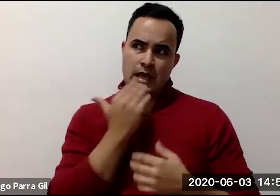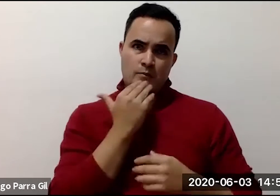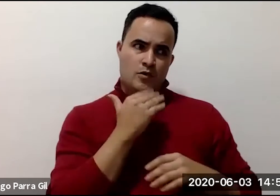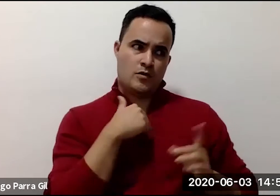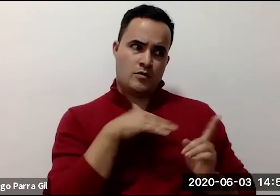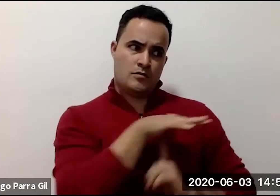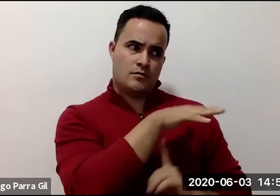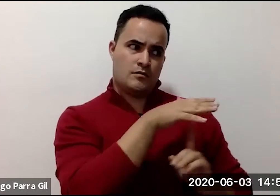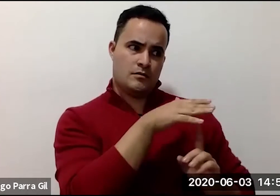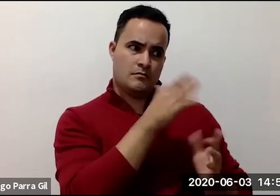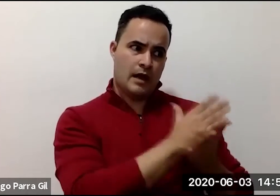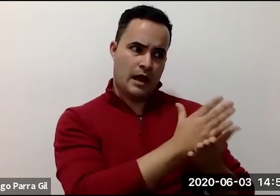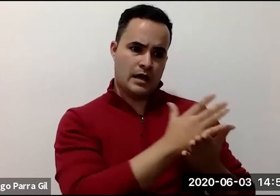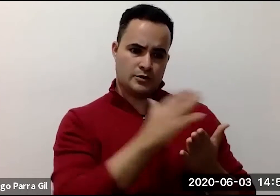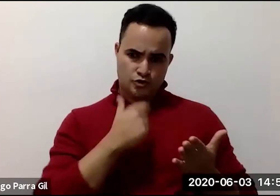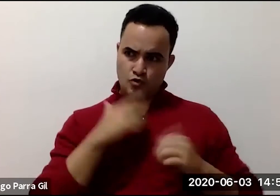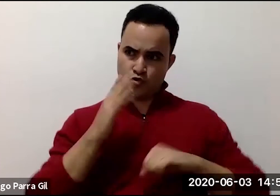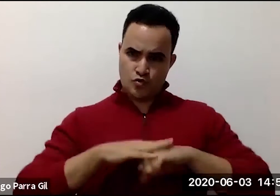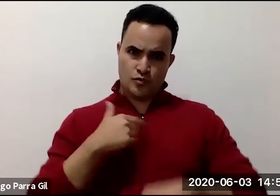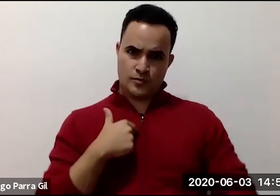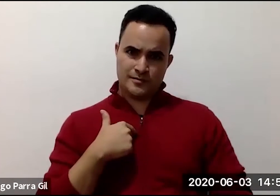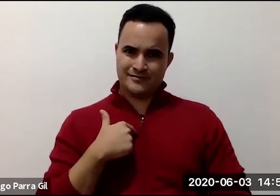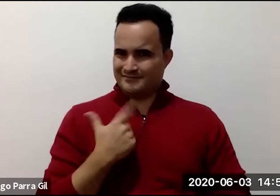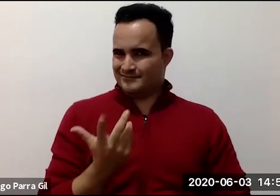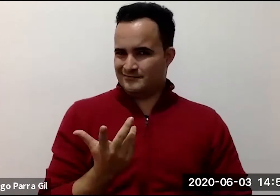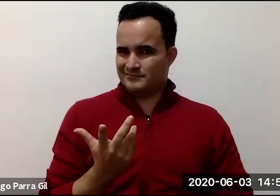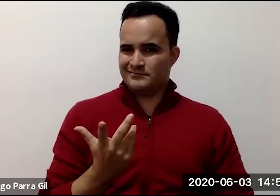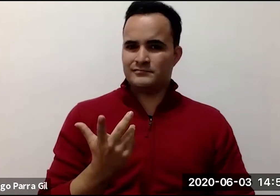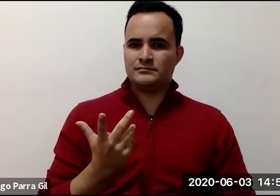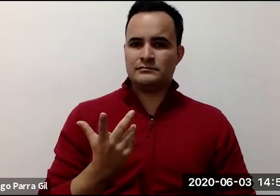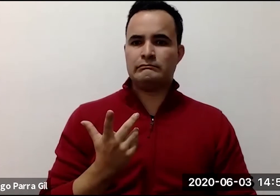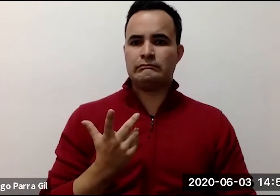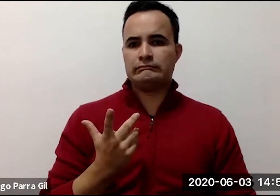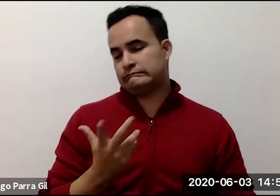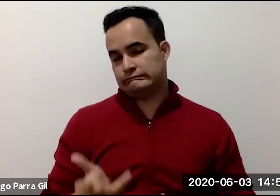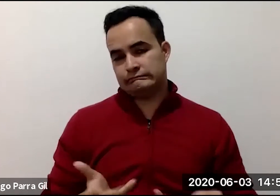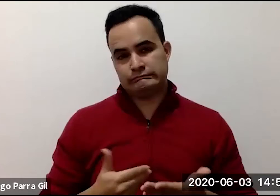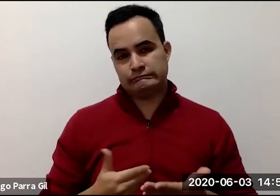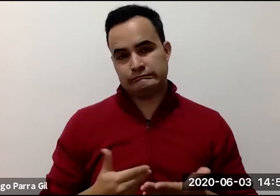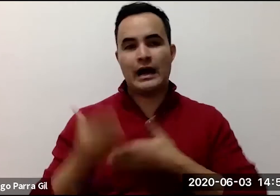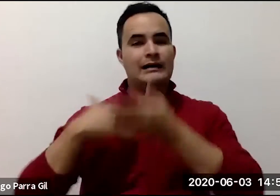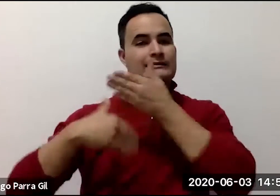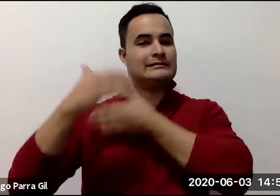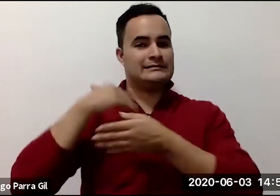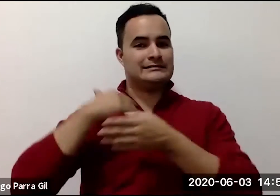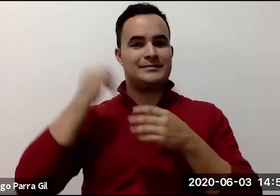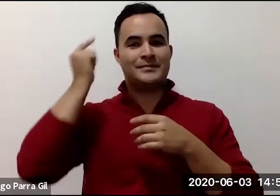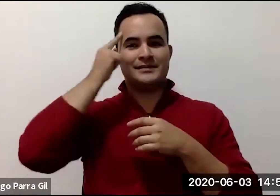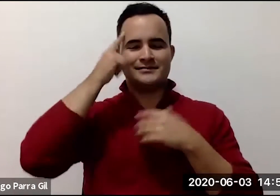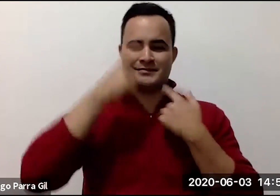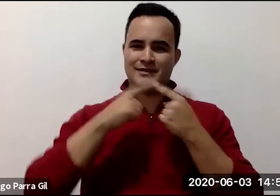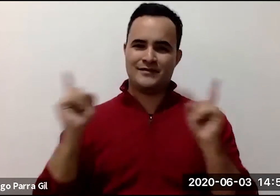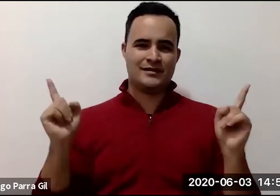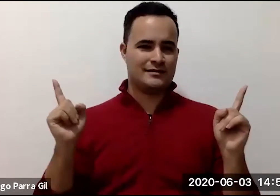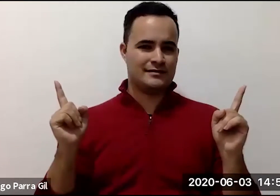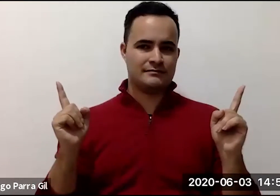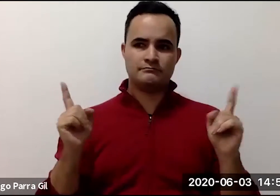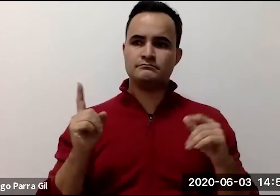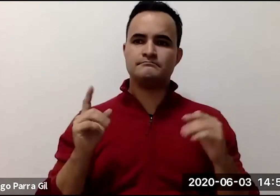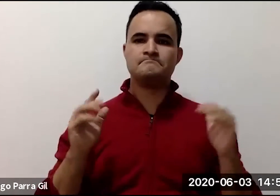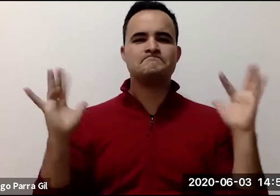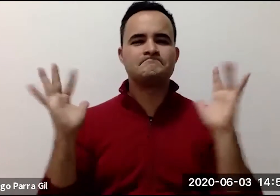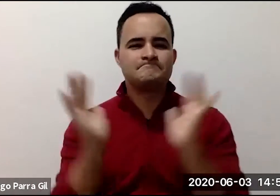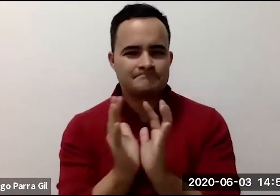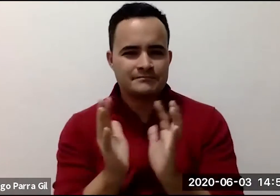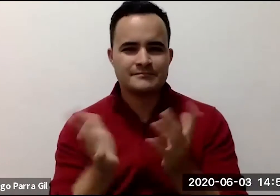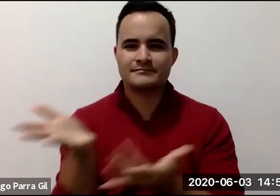ya modifica las prácticas que teníamos como sociedad de compartir espacios públicos,